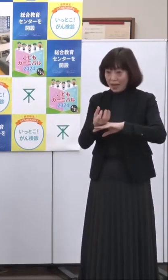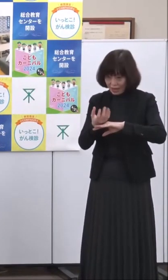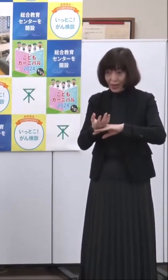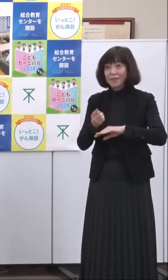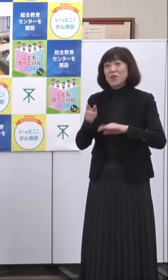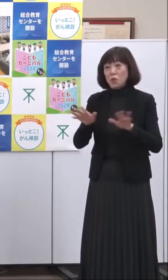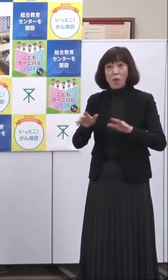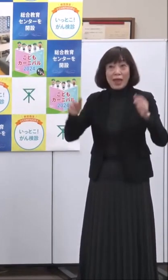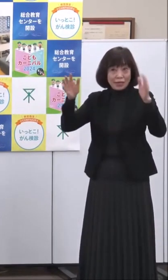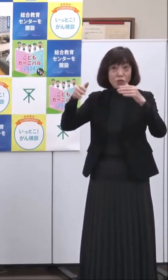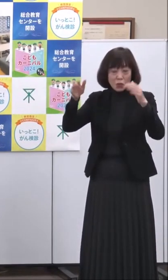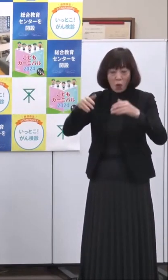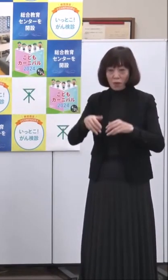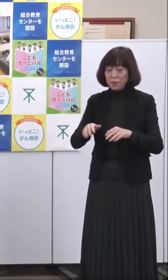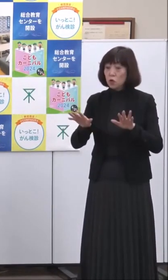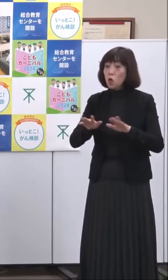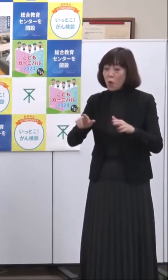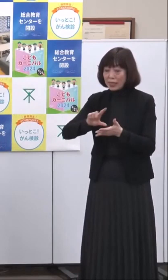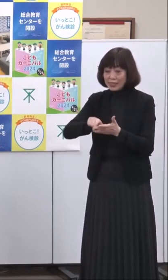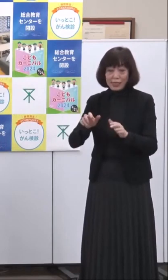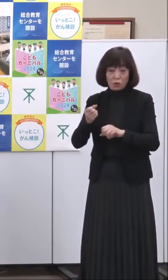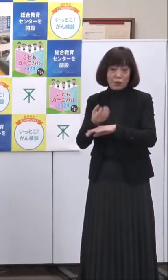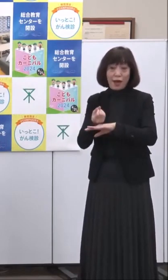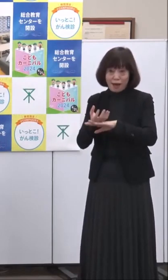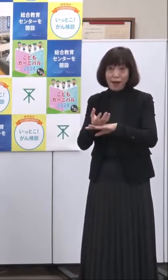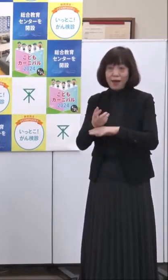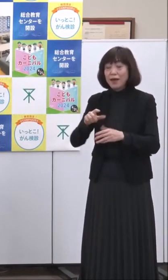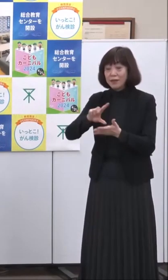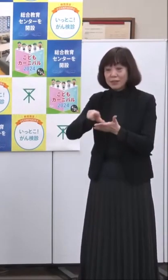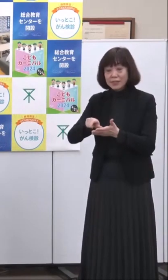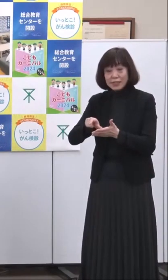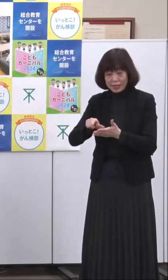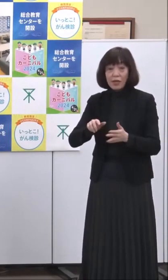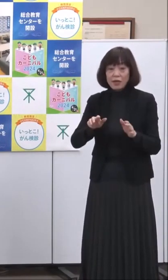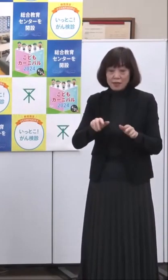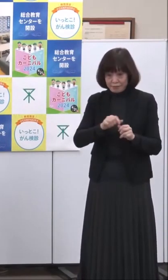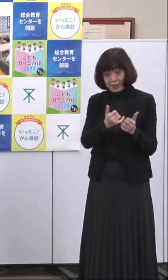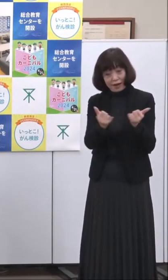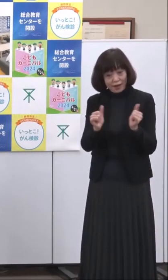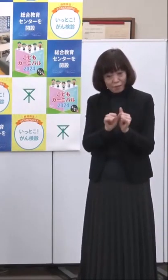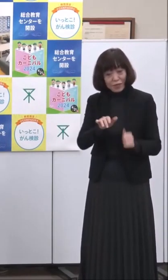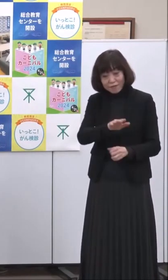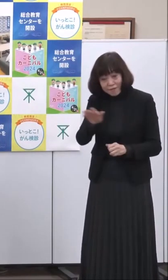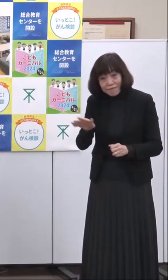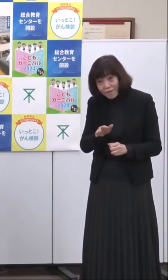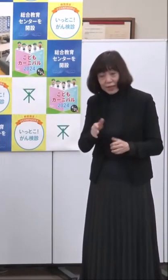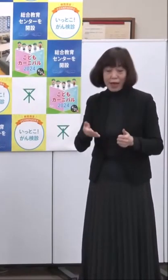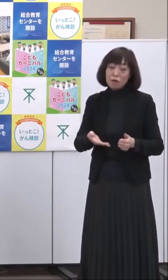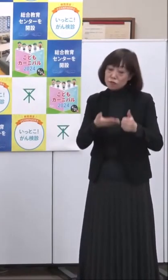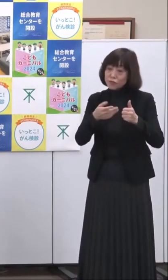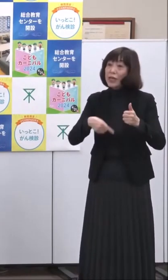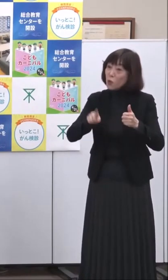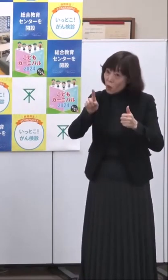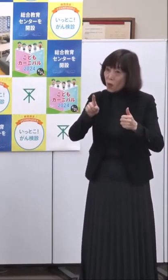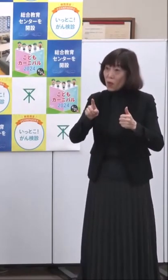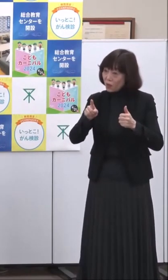で、子どもは地域の宝であり、地域全体、社会全体で子どもを育んでいこうという意味を込めております